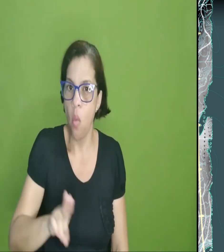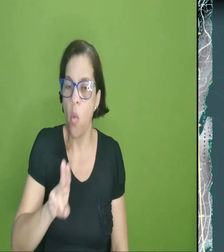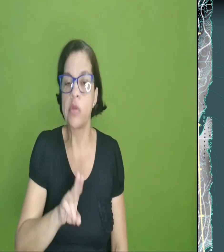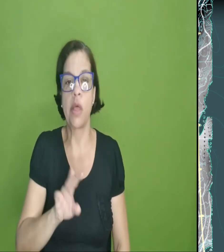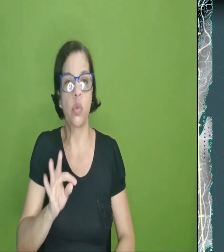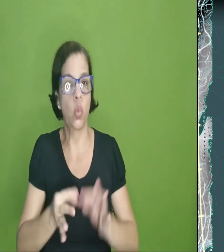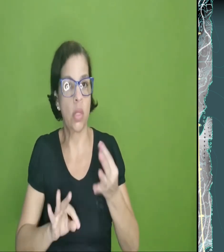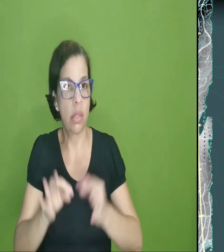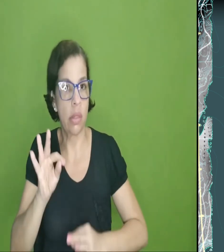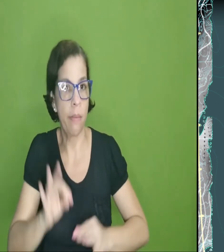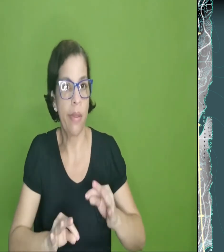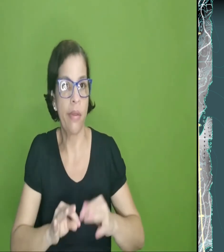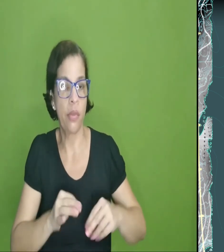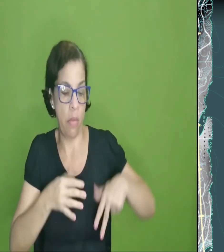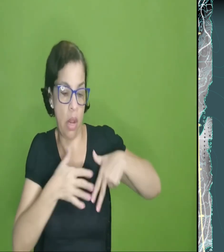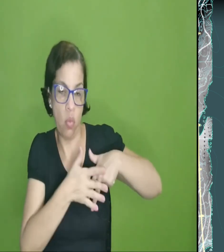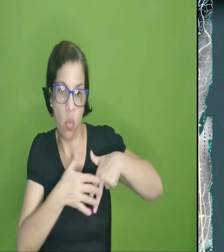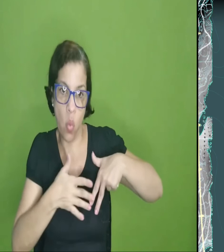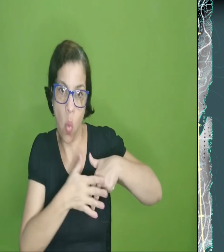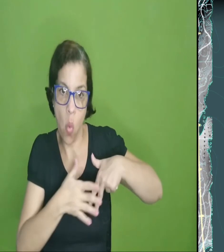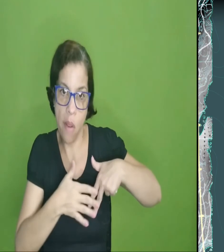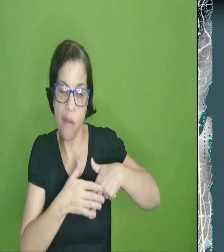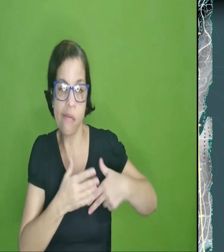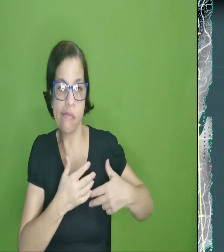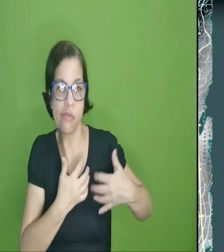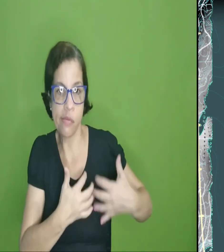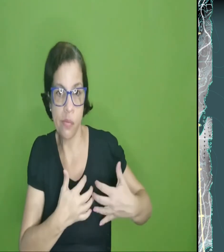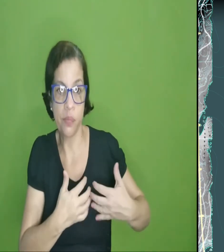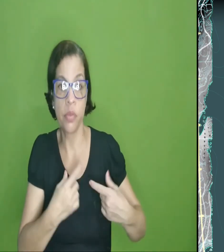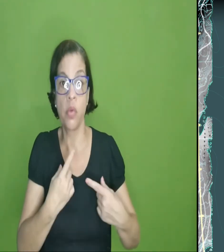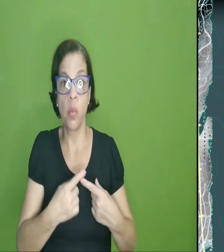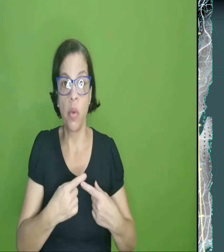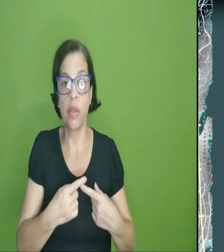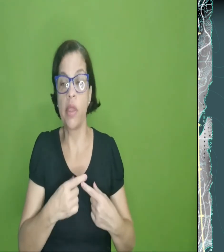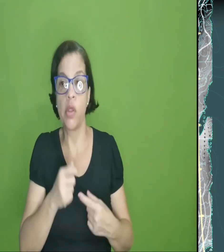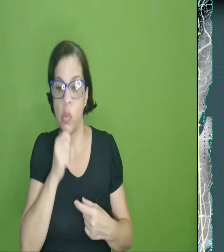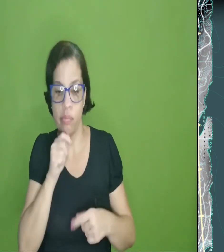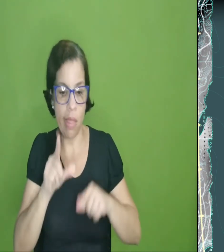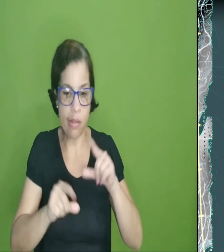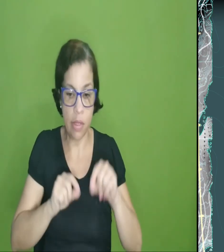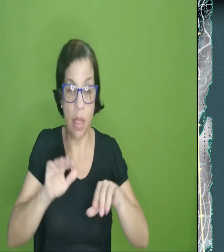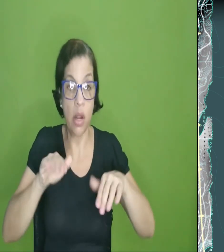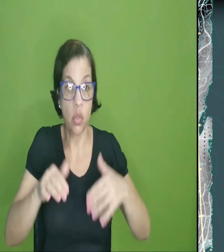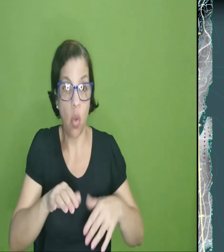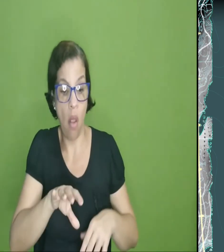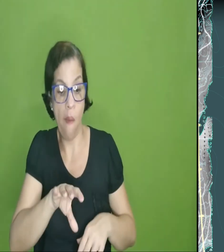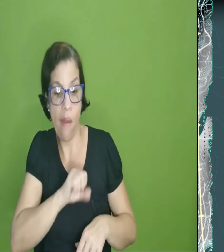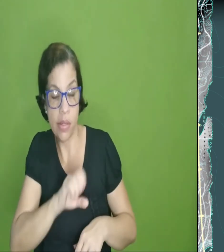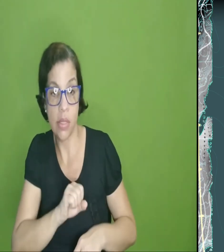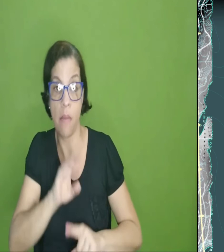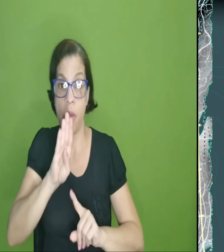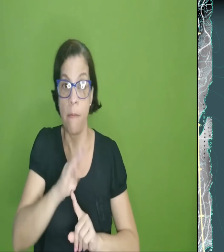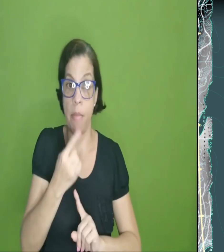das doenças cardiovasculares, por não fazerem distinção entre o receptor beta-1 cardíaco e